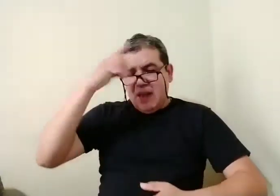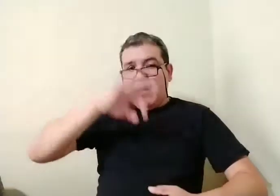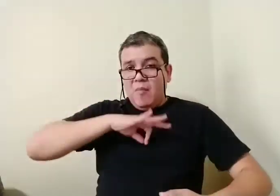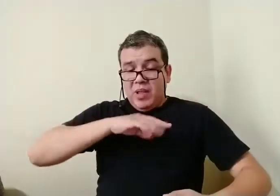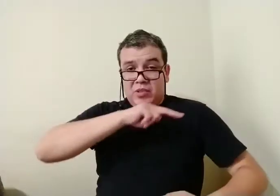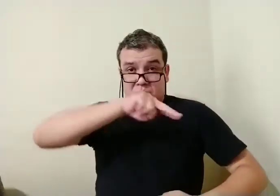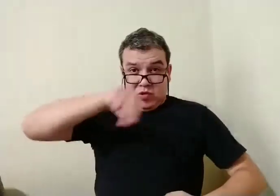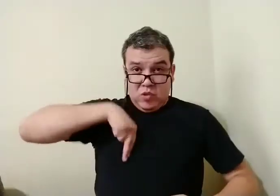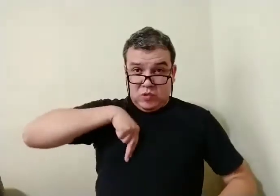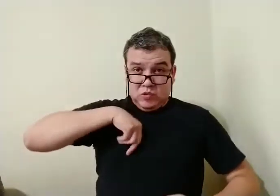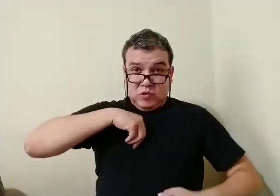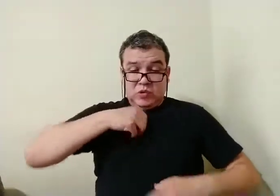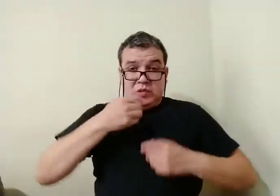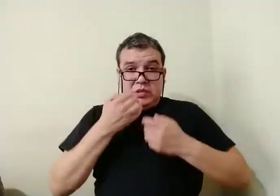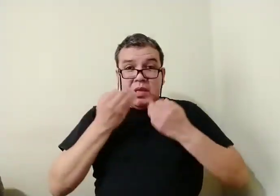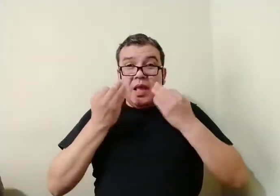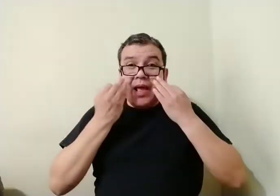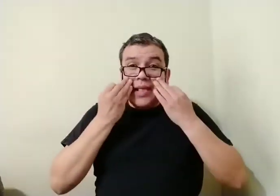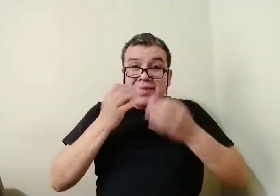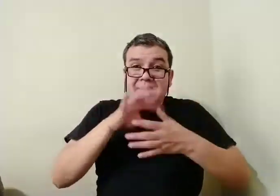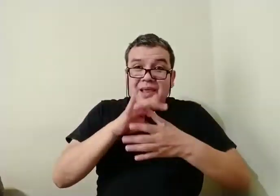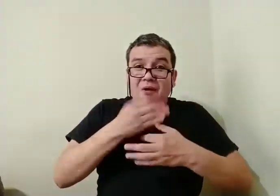Jesús y la promesa del Espíritu Santo.